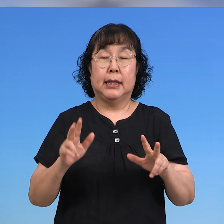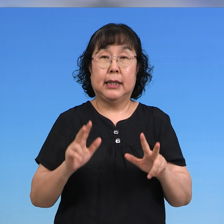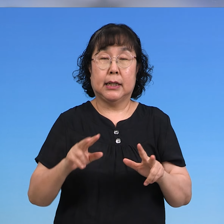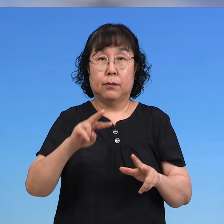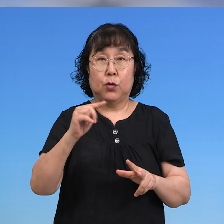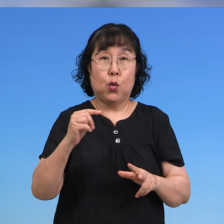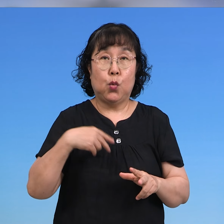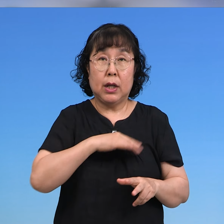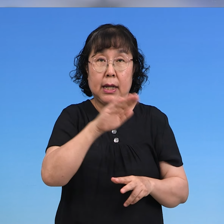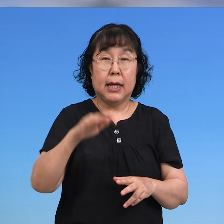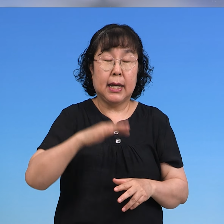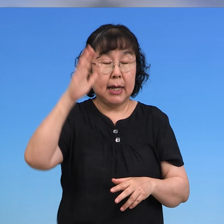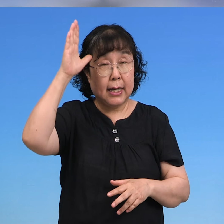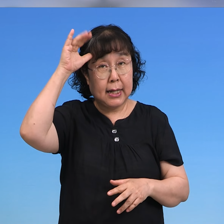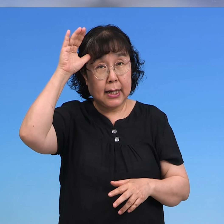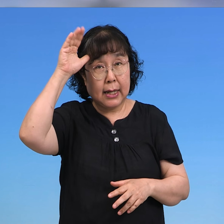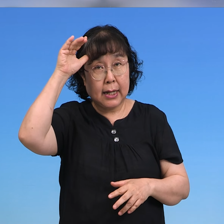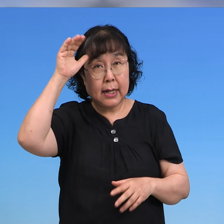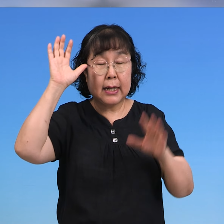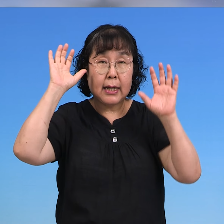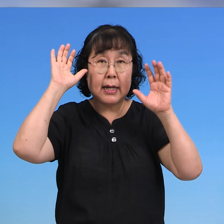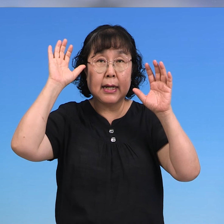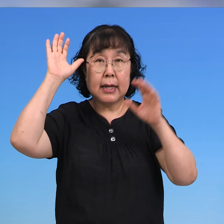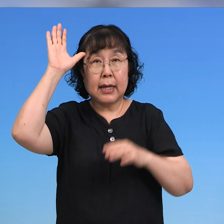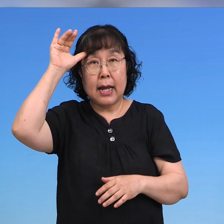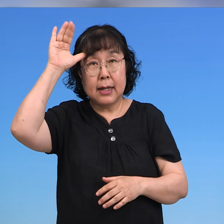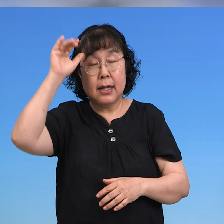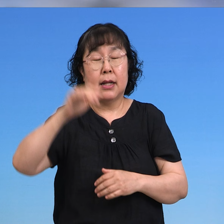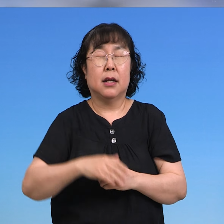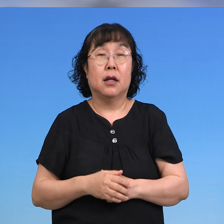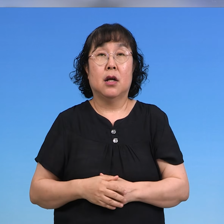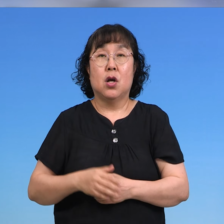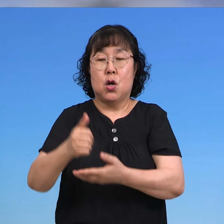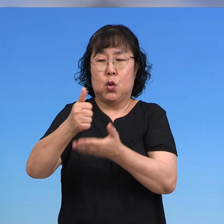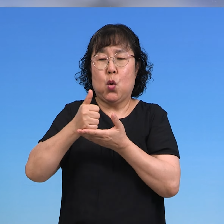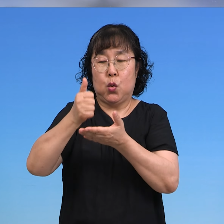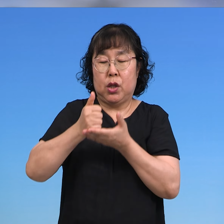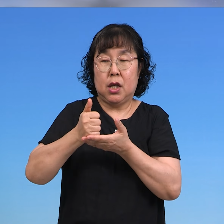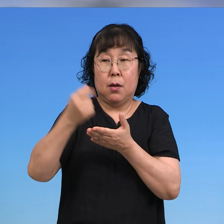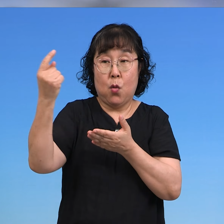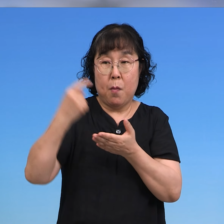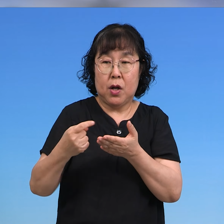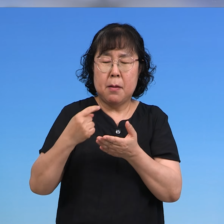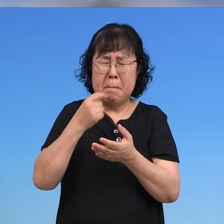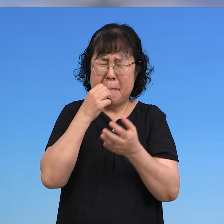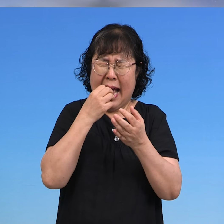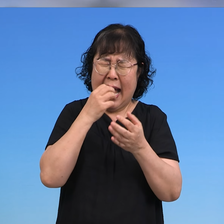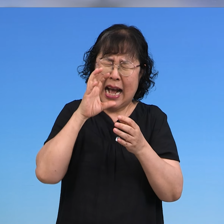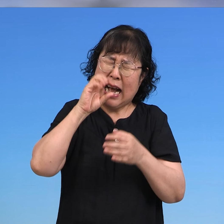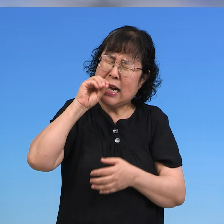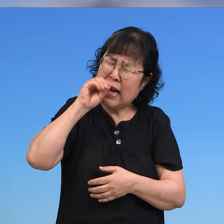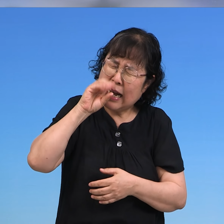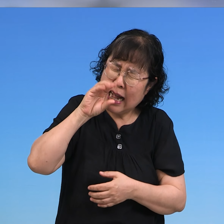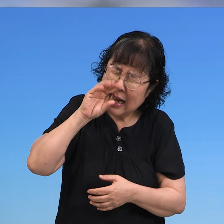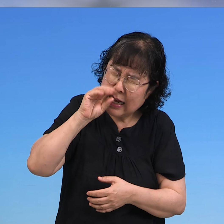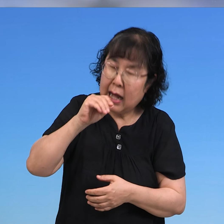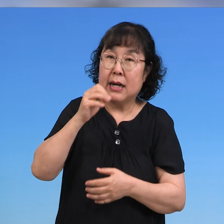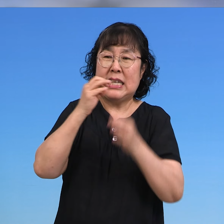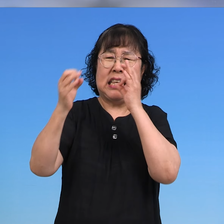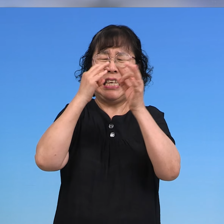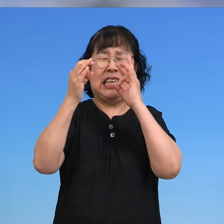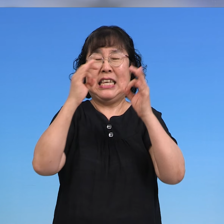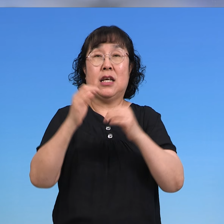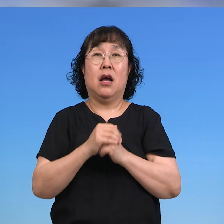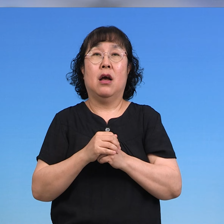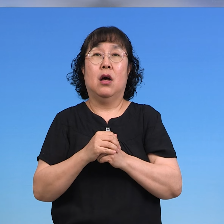60대 초반쯤 됐다 그러더라고요. 근데 얘는요, 손님이 오면 지금도 미친 듯이 짖어요. 막